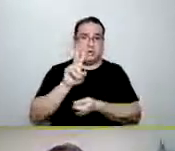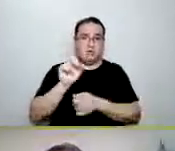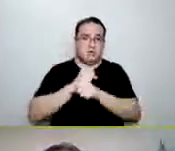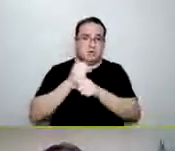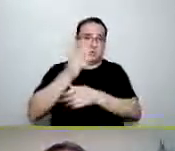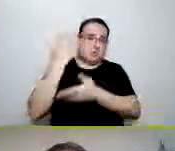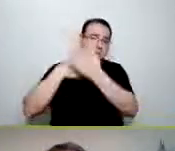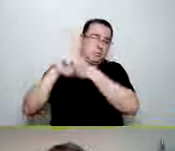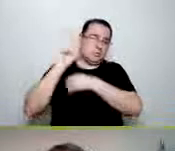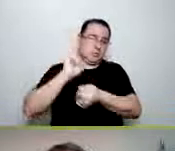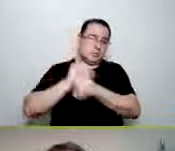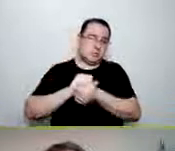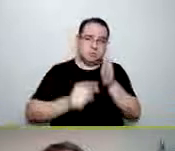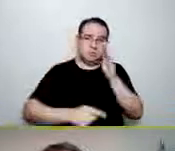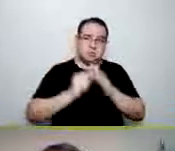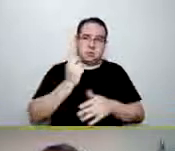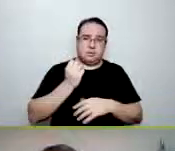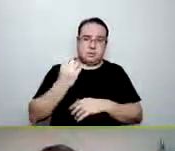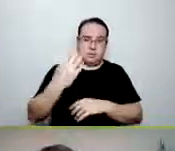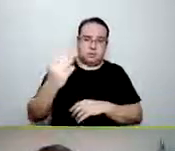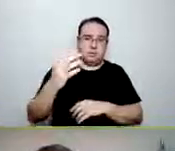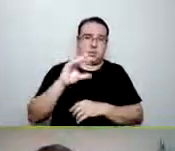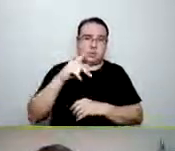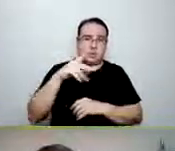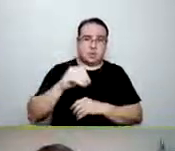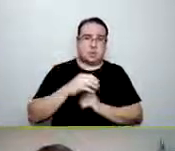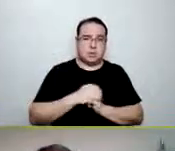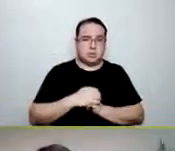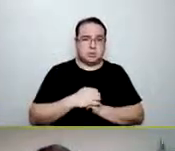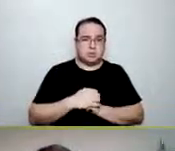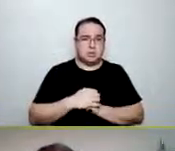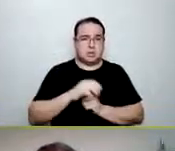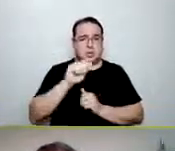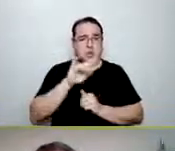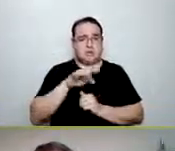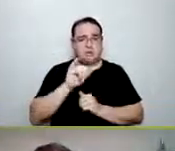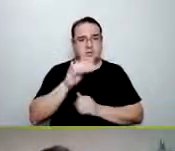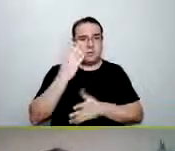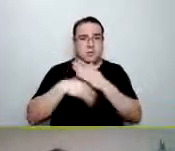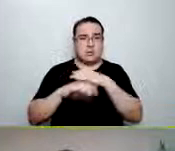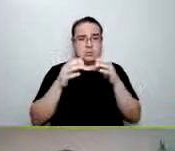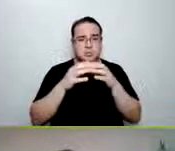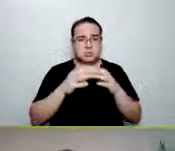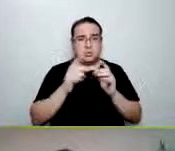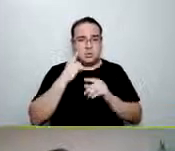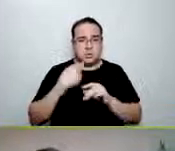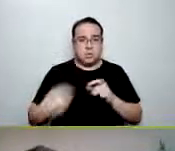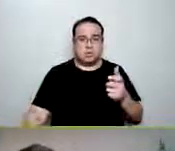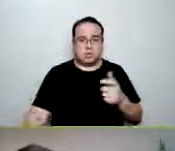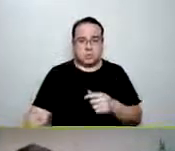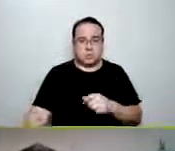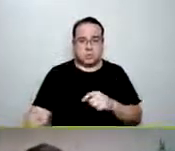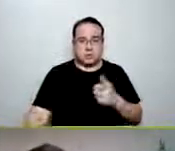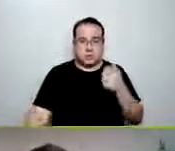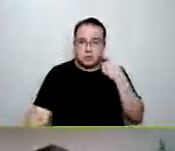atrás, uma das primeiras viagens para o campo, entre os Aveti, mas na época, nas